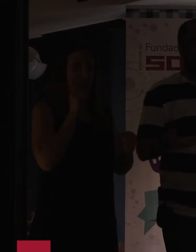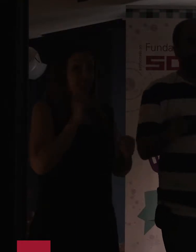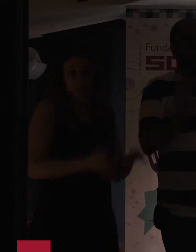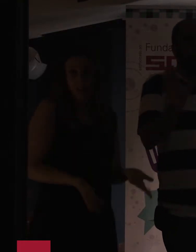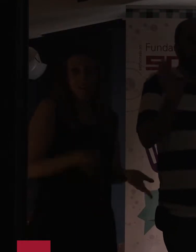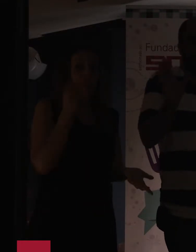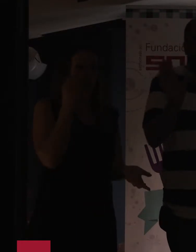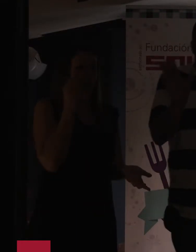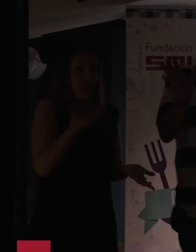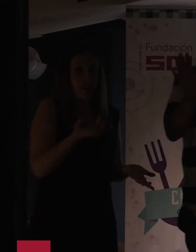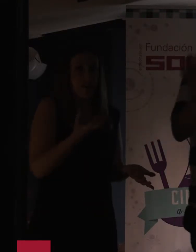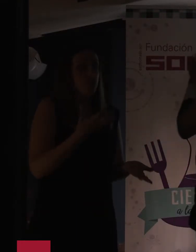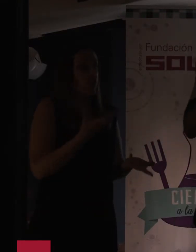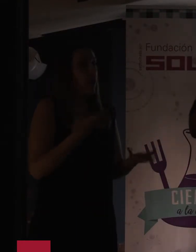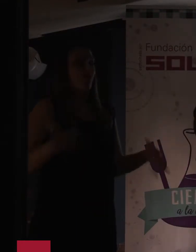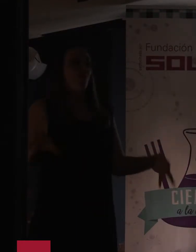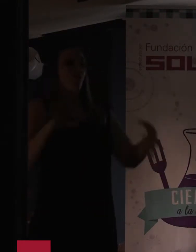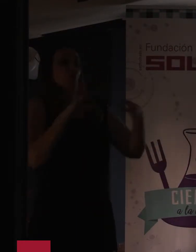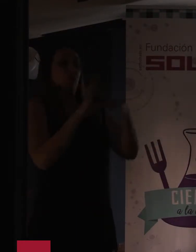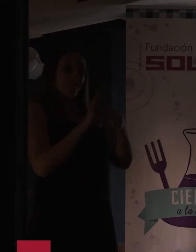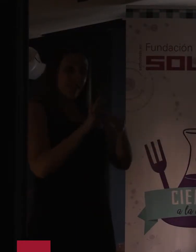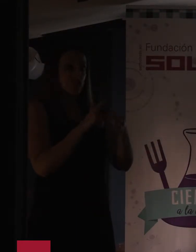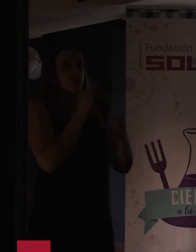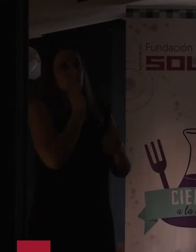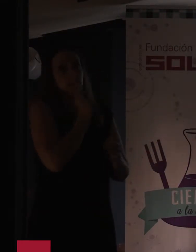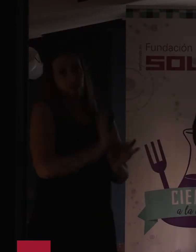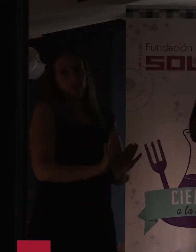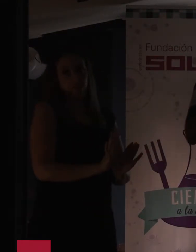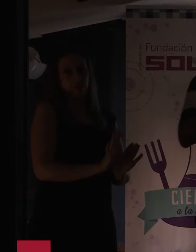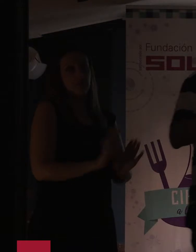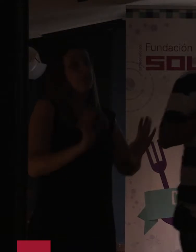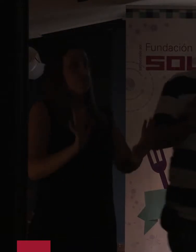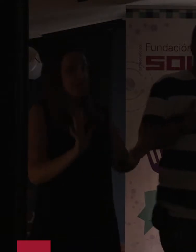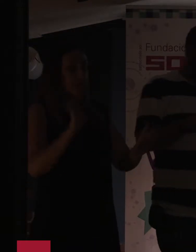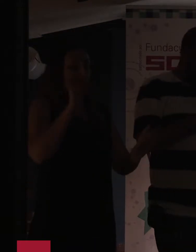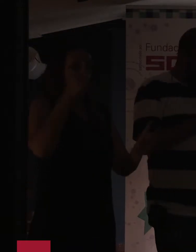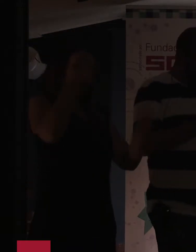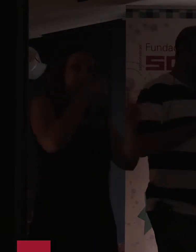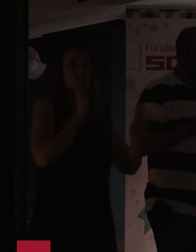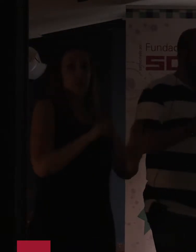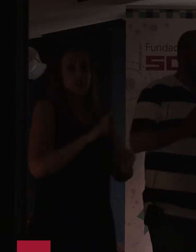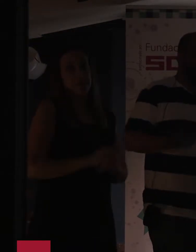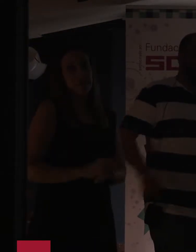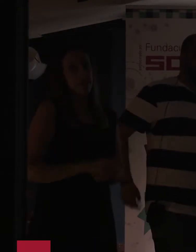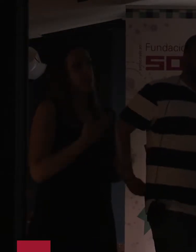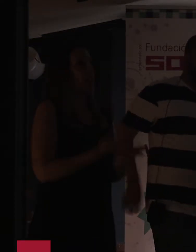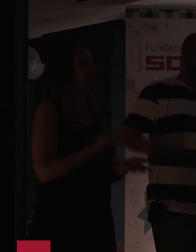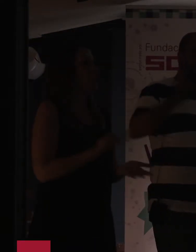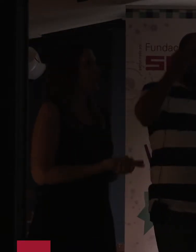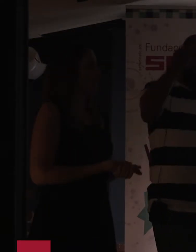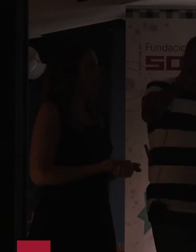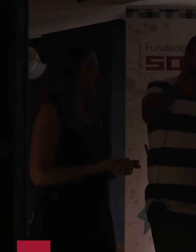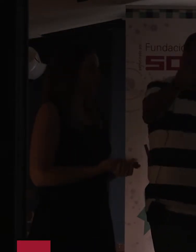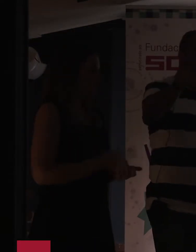una neurona, no somos capaces de conectar las dos cosas todavía. Pero esa es la idea. La idea es demostrar que